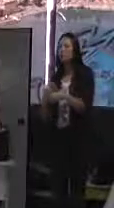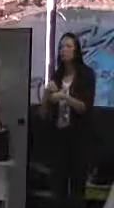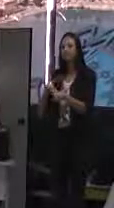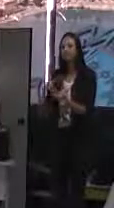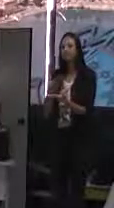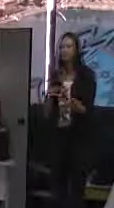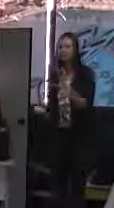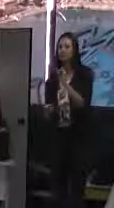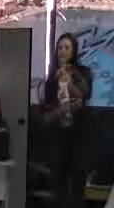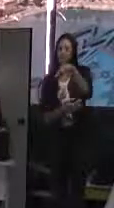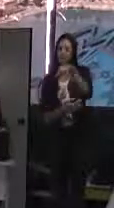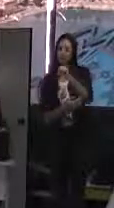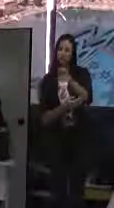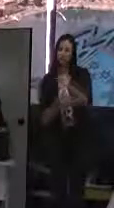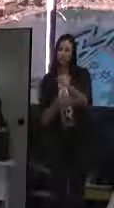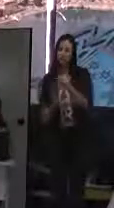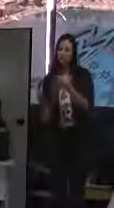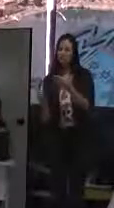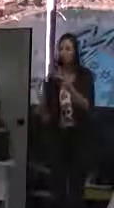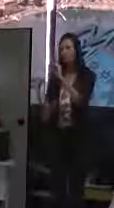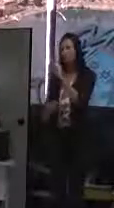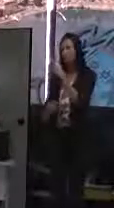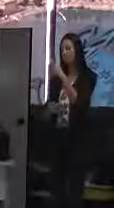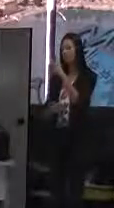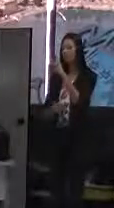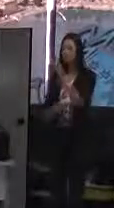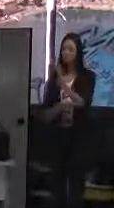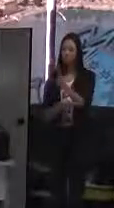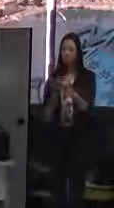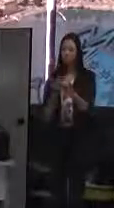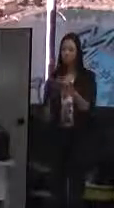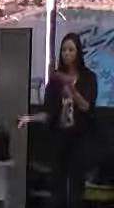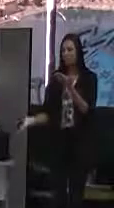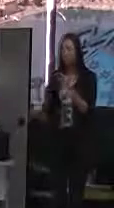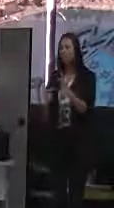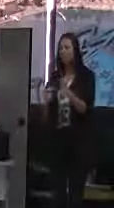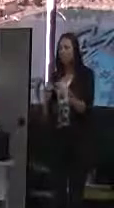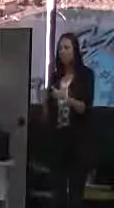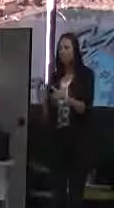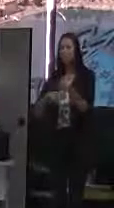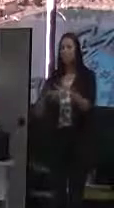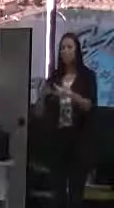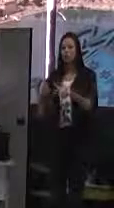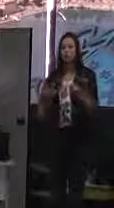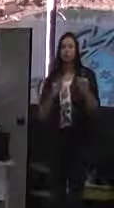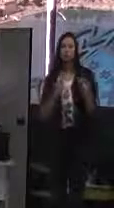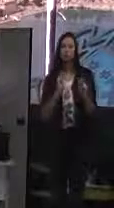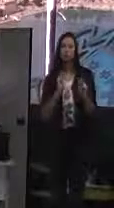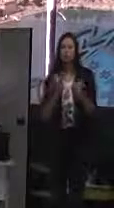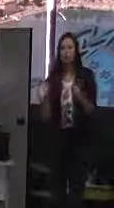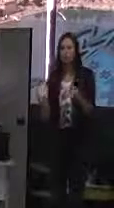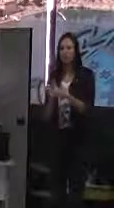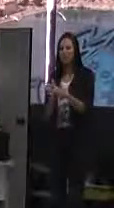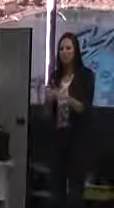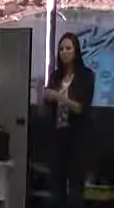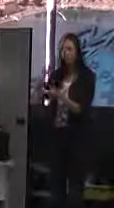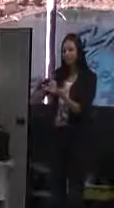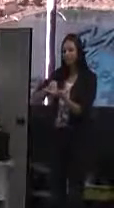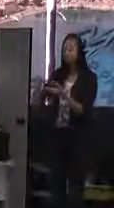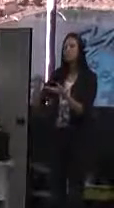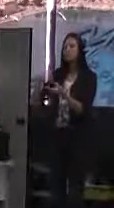ISS, vai perder IPTU, vai perder taxa de alvará, ou seja, coisas que ficam dentro do